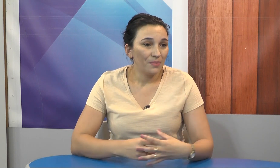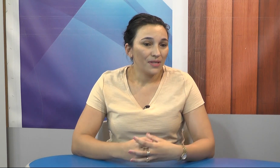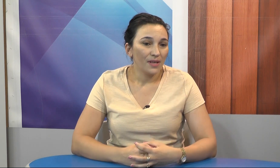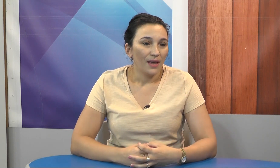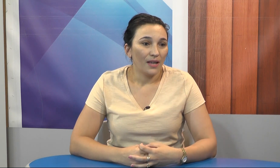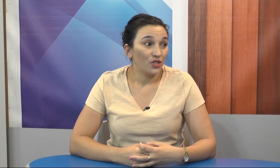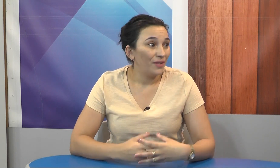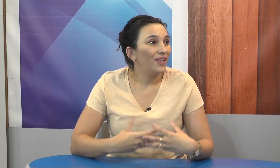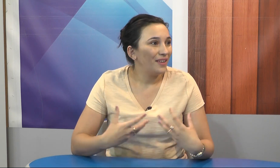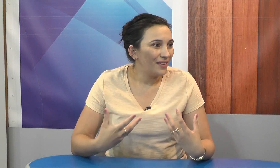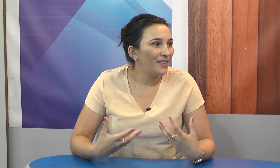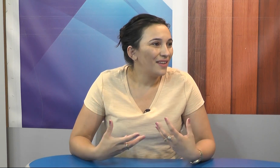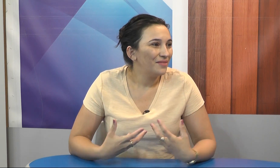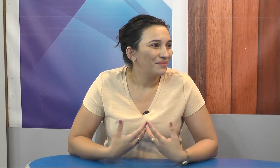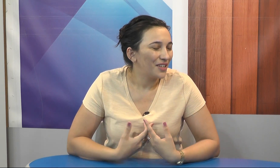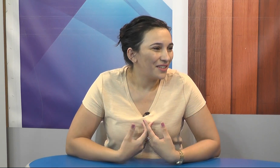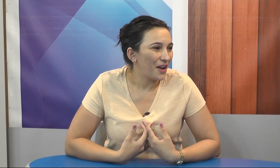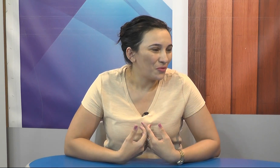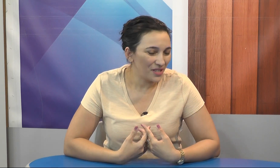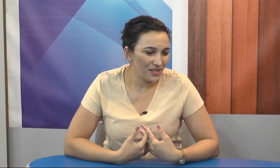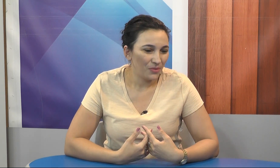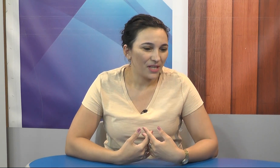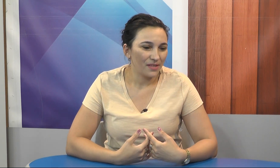Libras, ela já deveria, né, ter acontecido essa